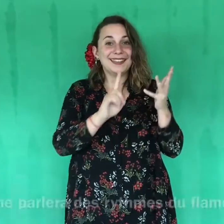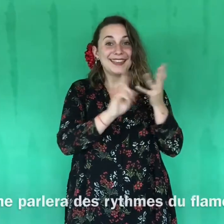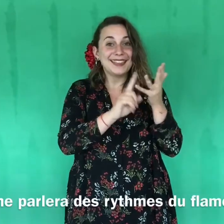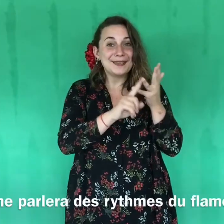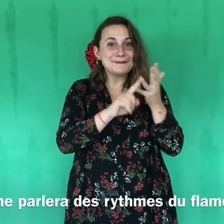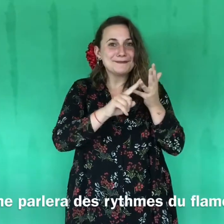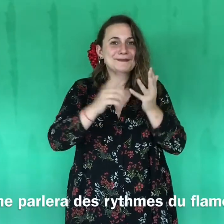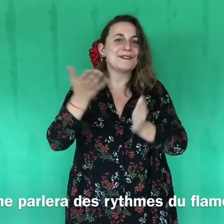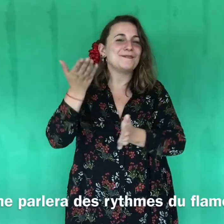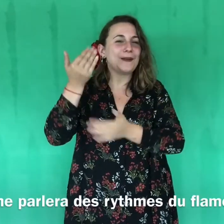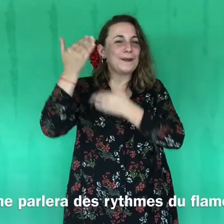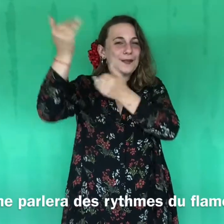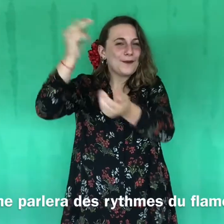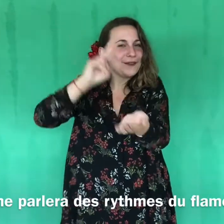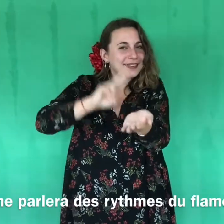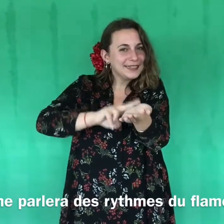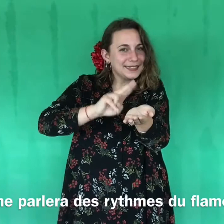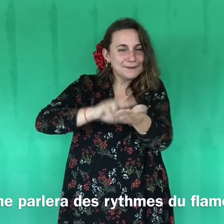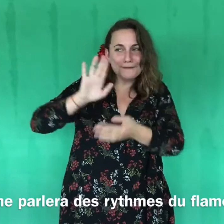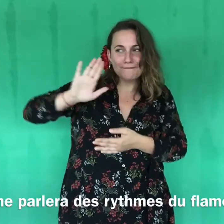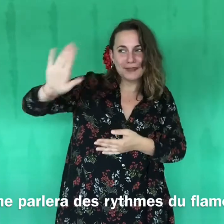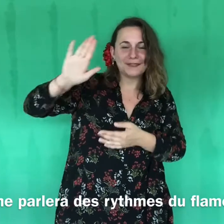La quatrième parlera des rythmes du flamenco.